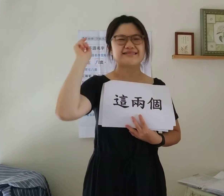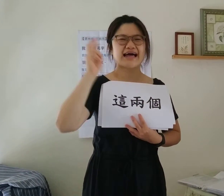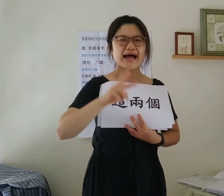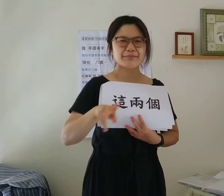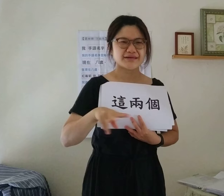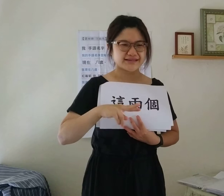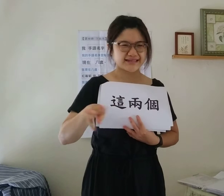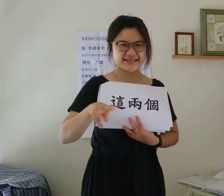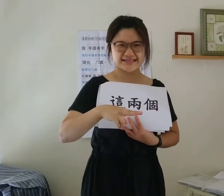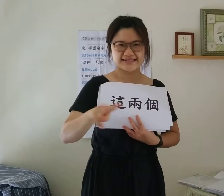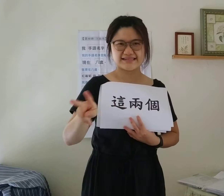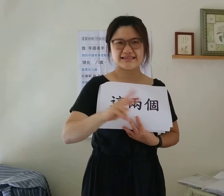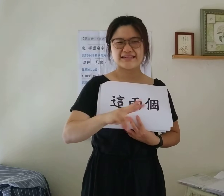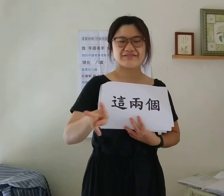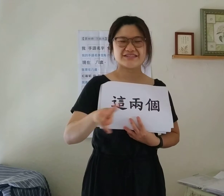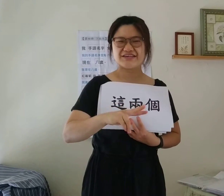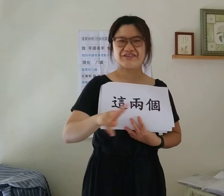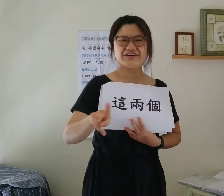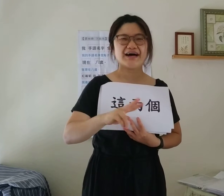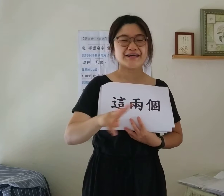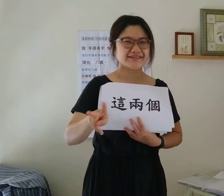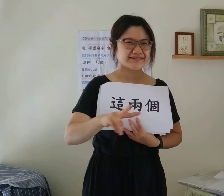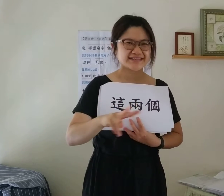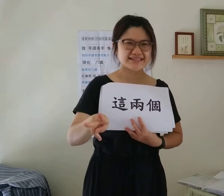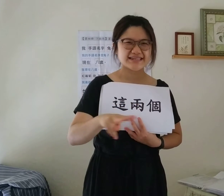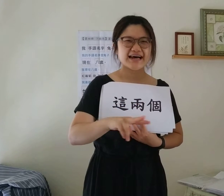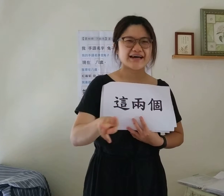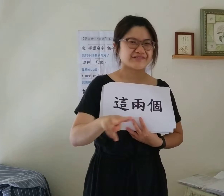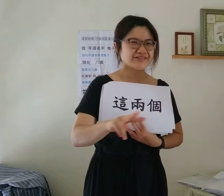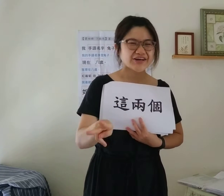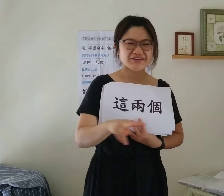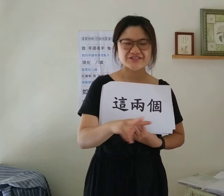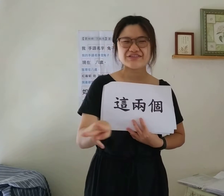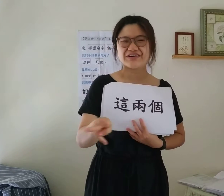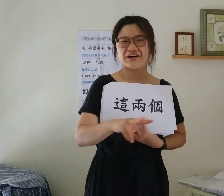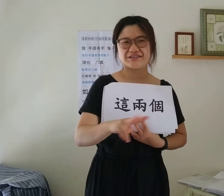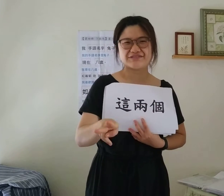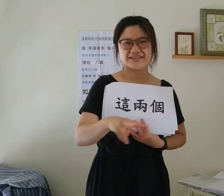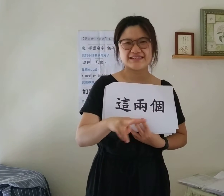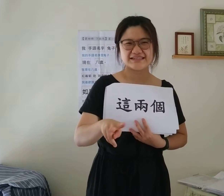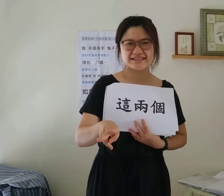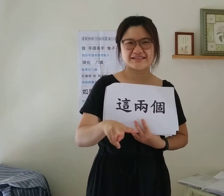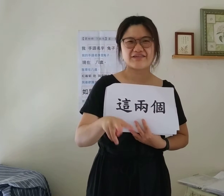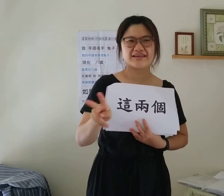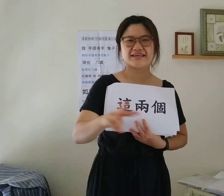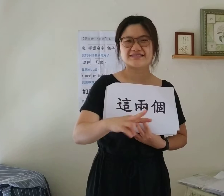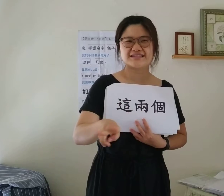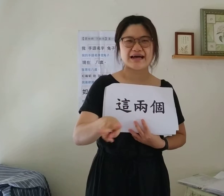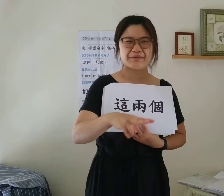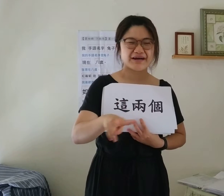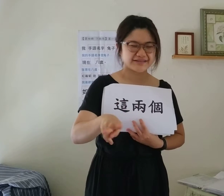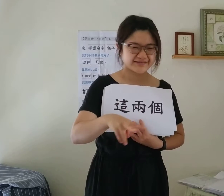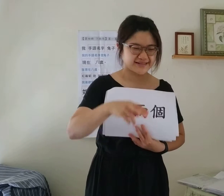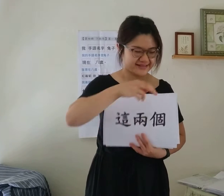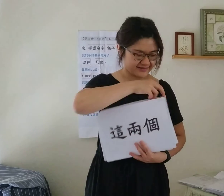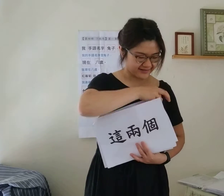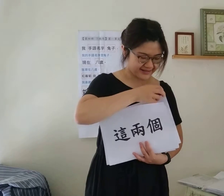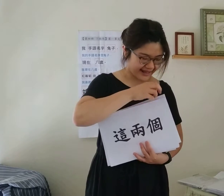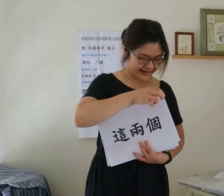它们的意思。因为手语很多字、很多动作有很多意思哦，一个字代表很多意思，所以这两个